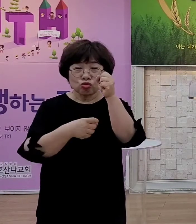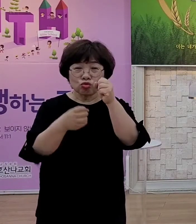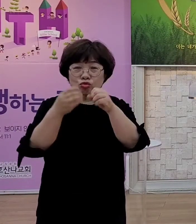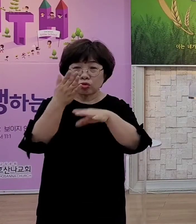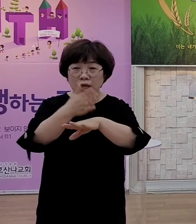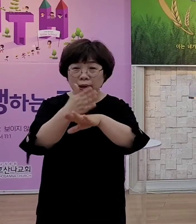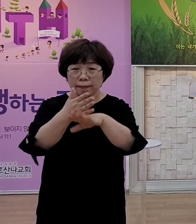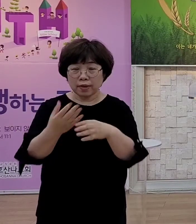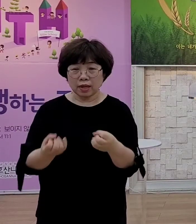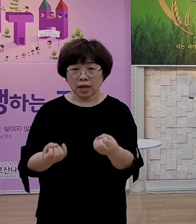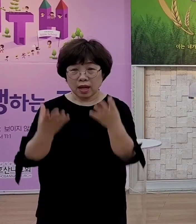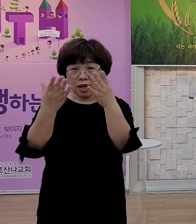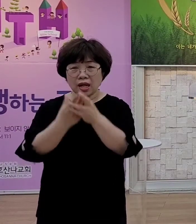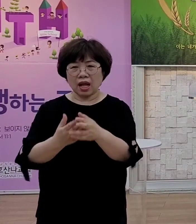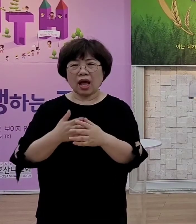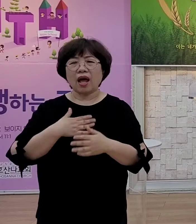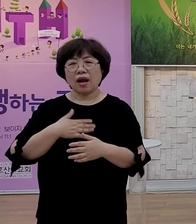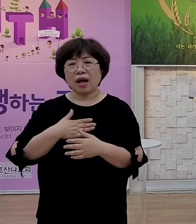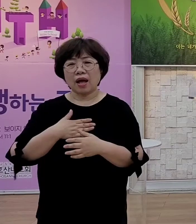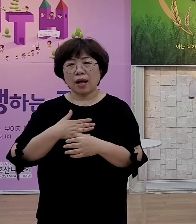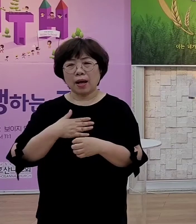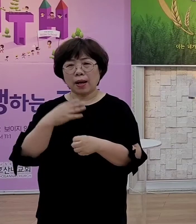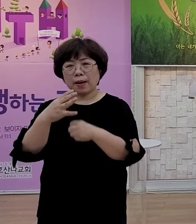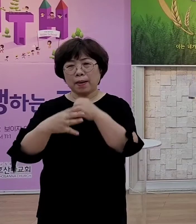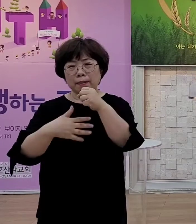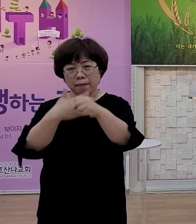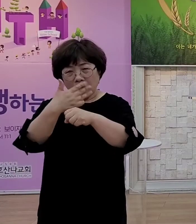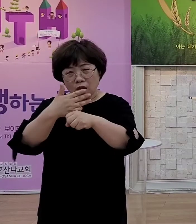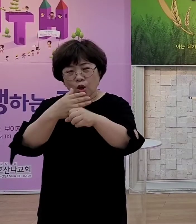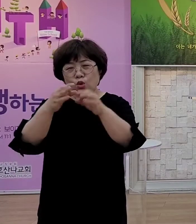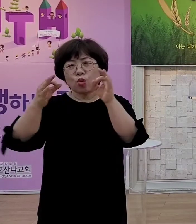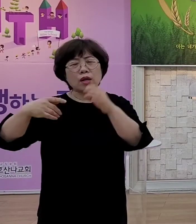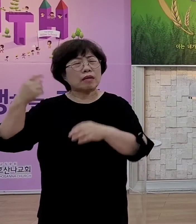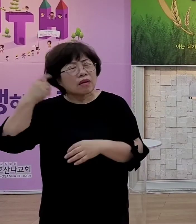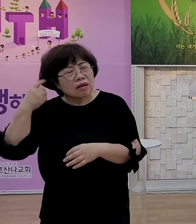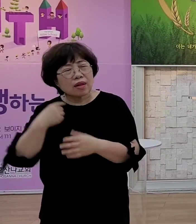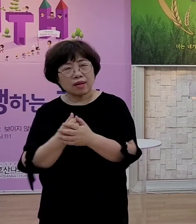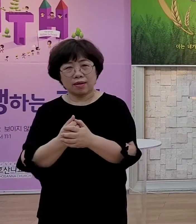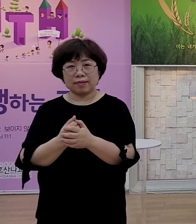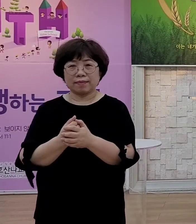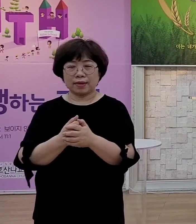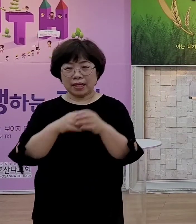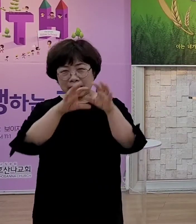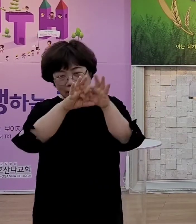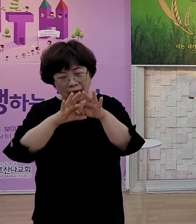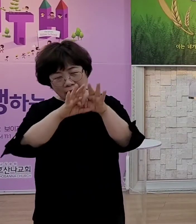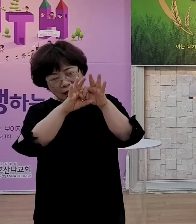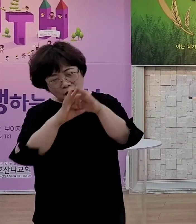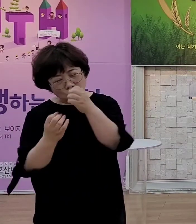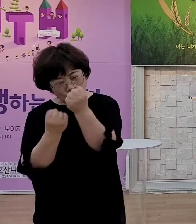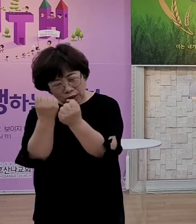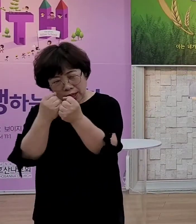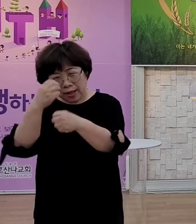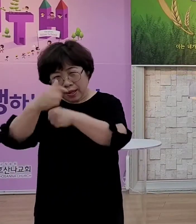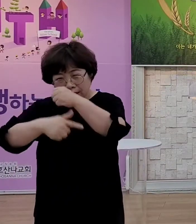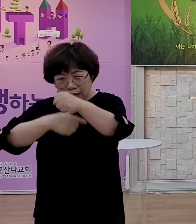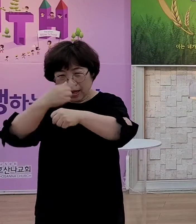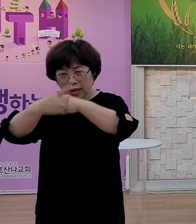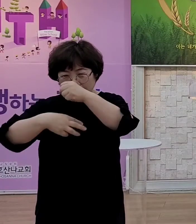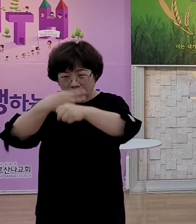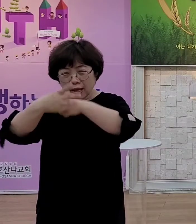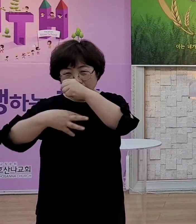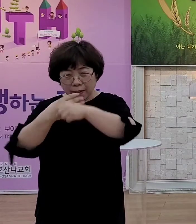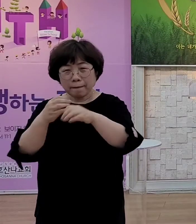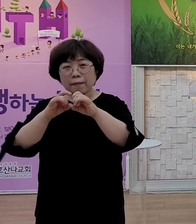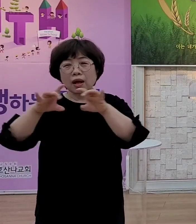안 계세요. 제가 그 구절, 출애굽기, 신명기 이 말씀으로 매년 맥추감사절